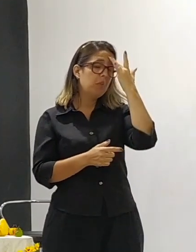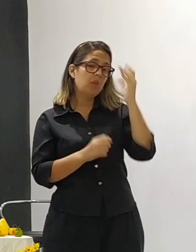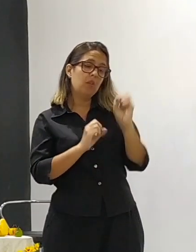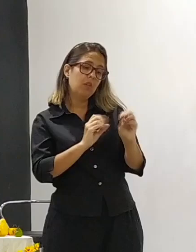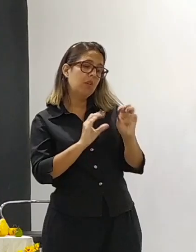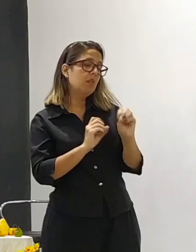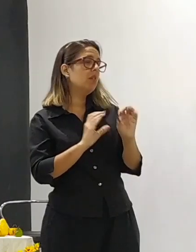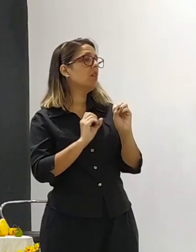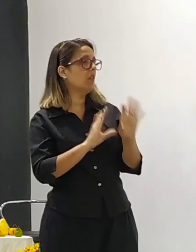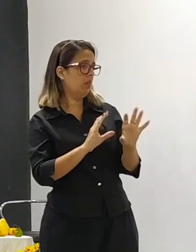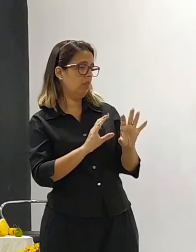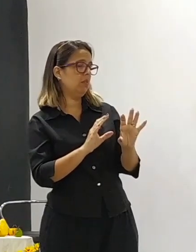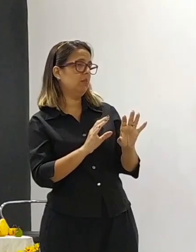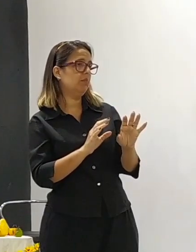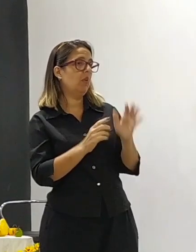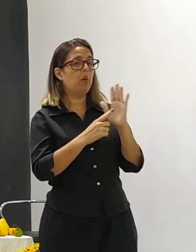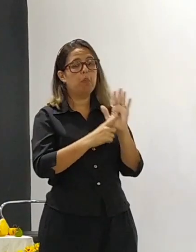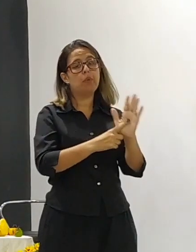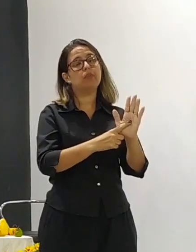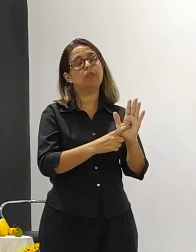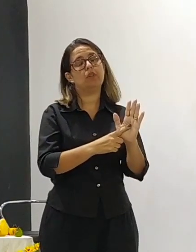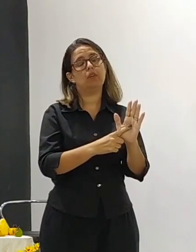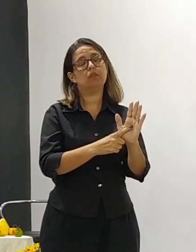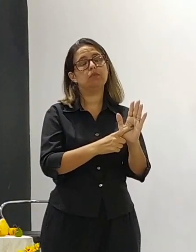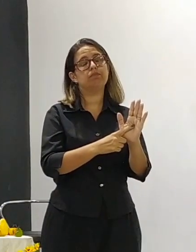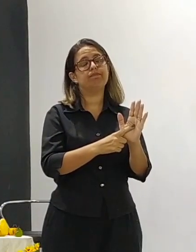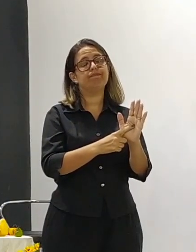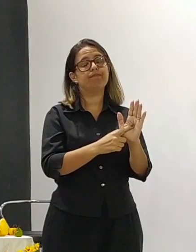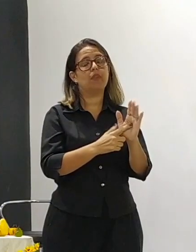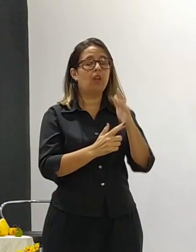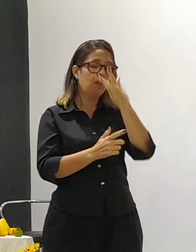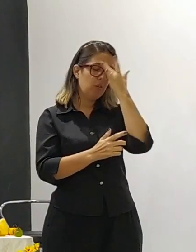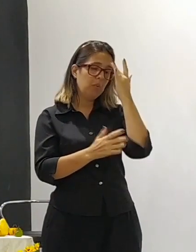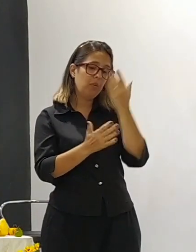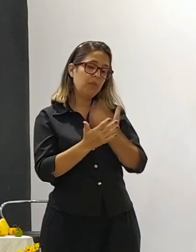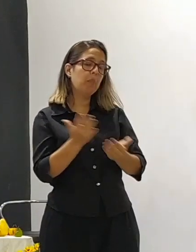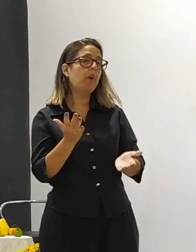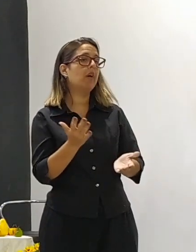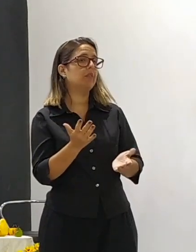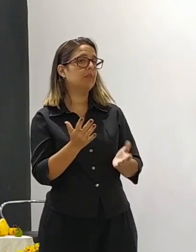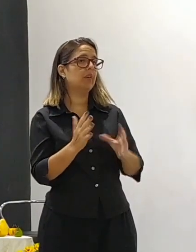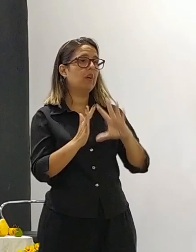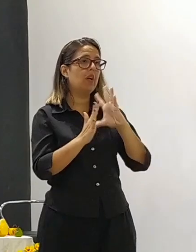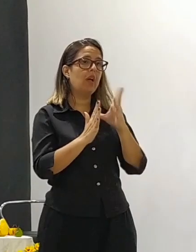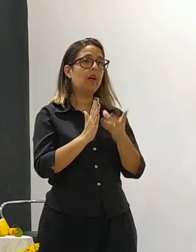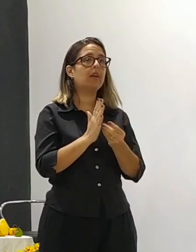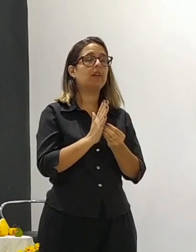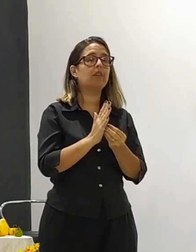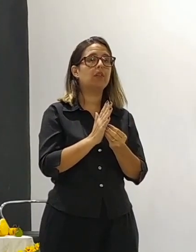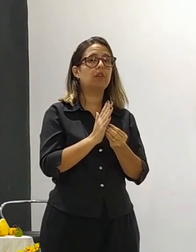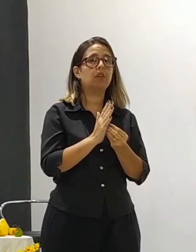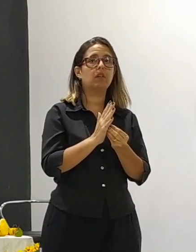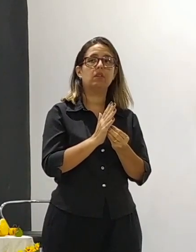mostrando para eles como é que deve ser. Essas pessoas se perdem. E aí as igrejas são como a gente vê hoje, igrejas que as